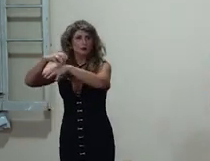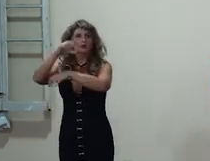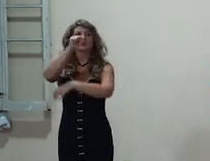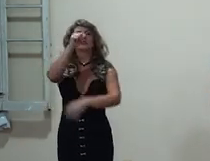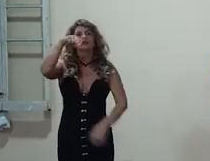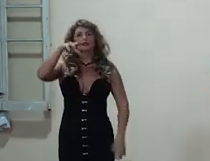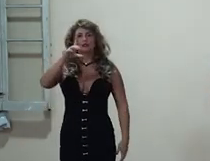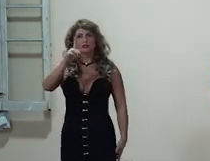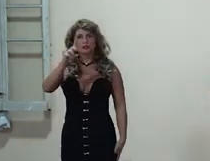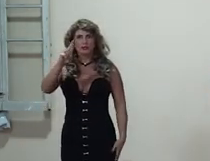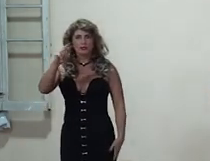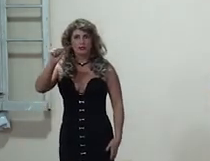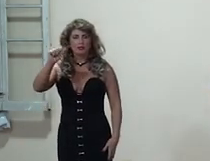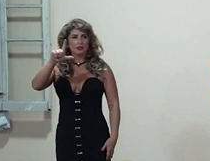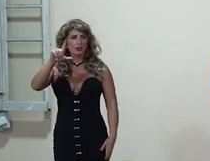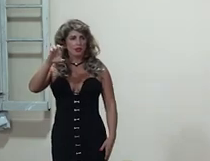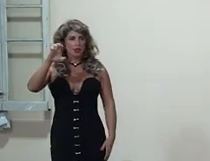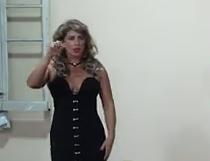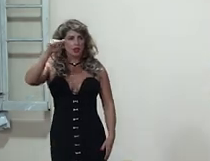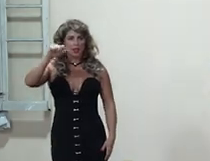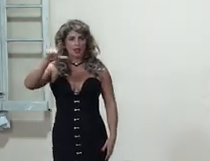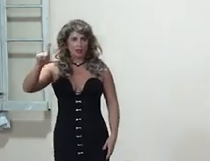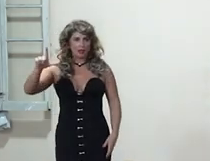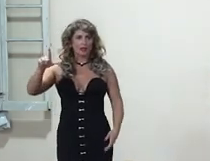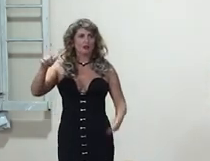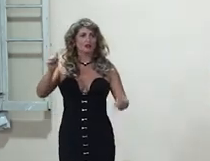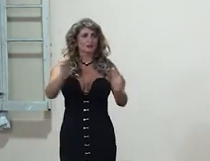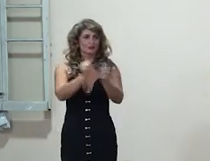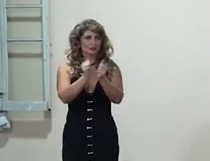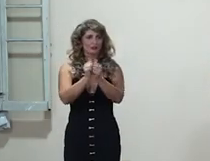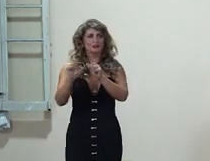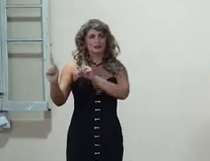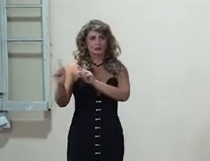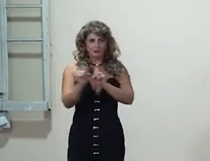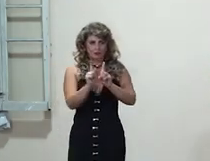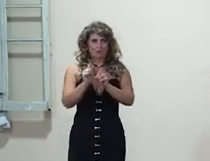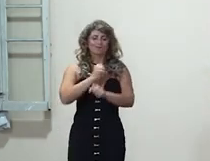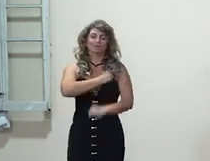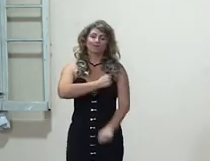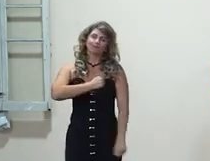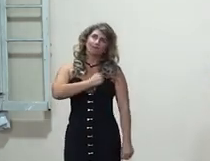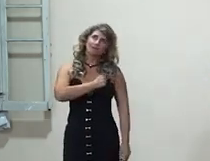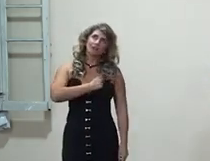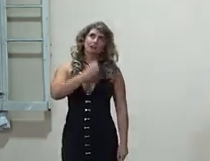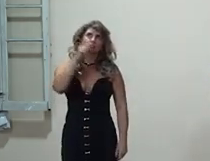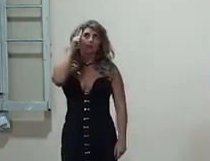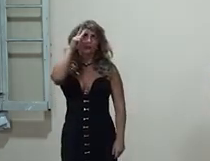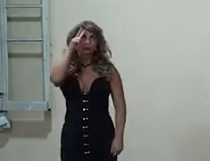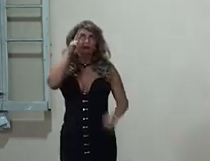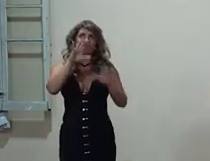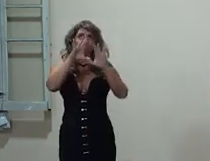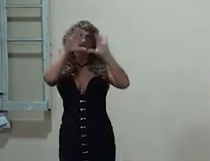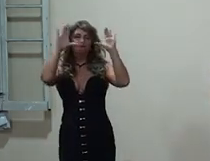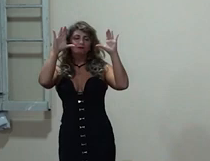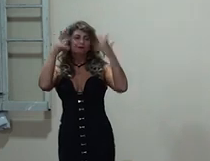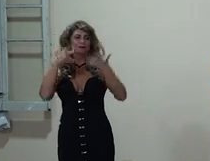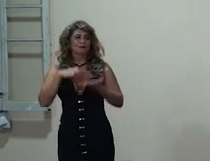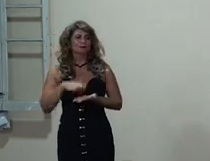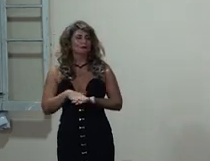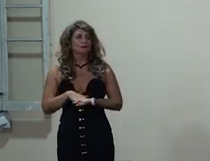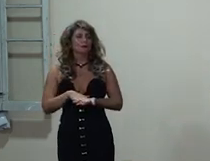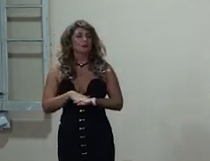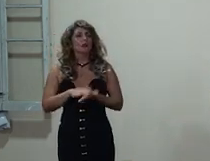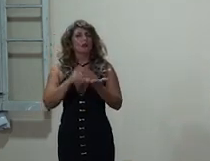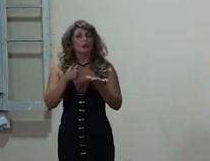Sandra Leal, estava a Dirsinha juntos, né, inseparável, hoje de saudosa memória. E